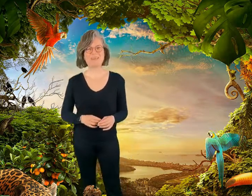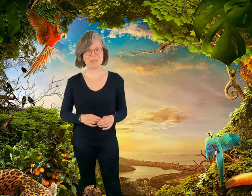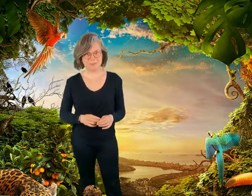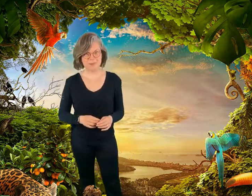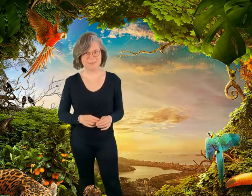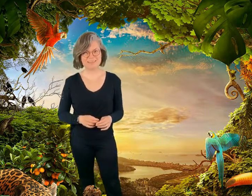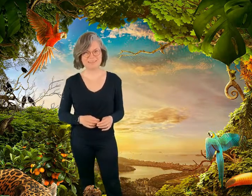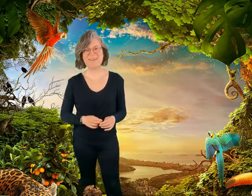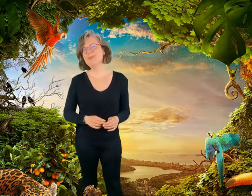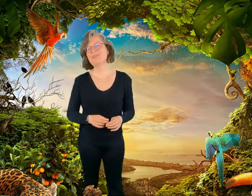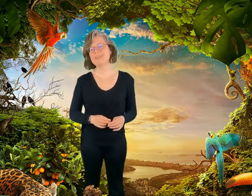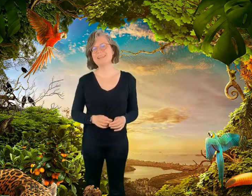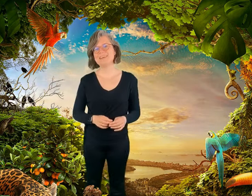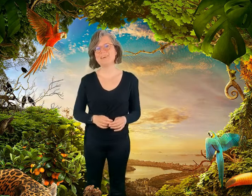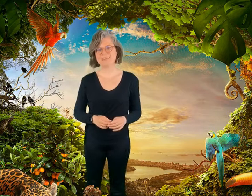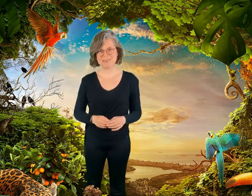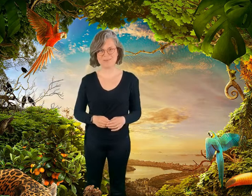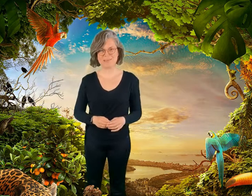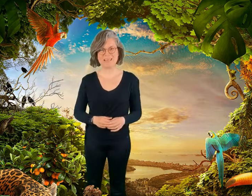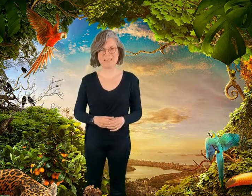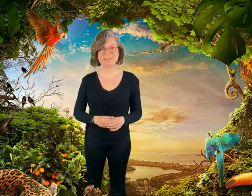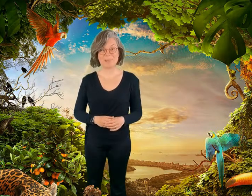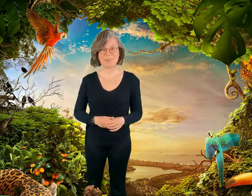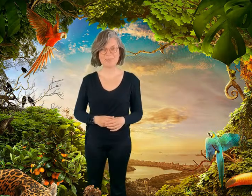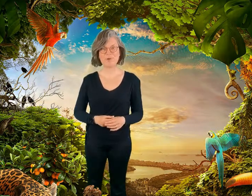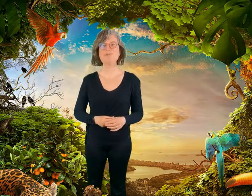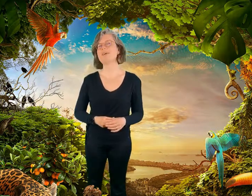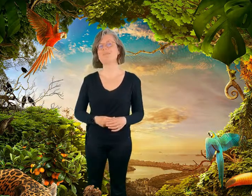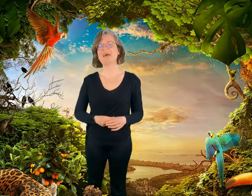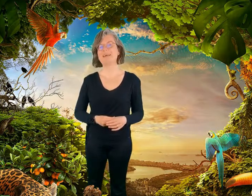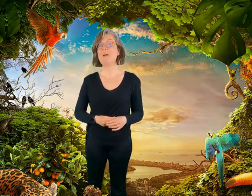in een mailtje zetten voor de leerkracht. En dan kunnen jullie er samen wat moois van gaan maken.